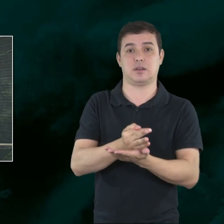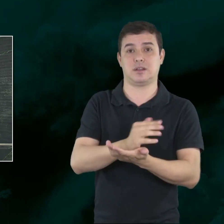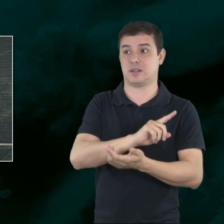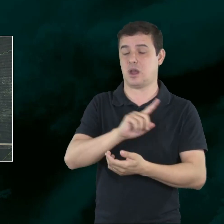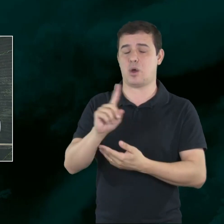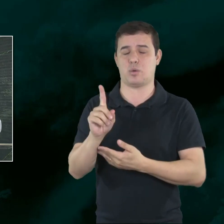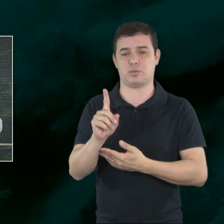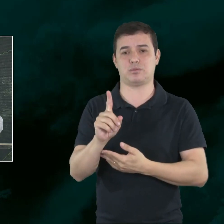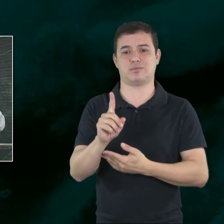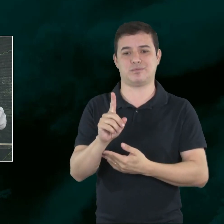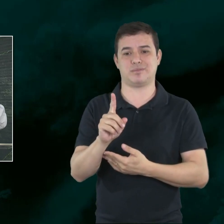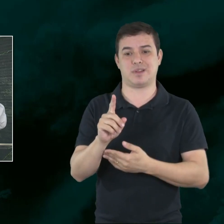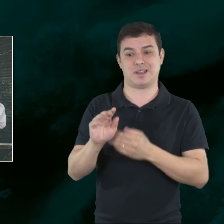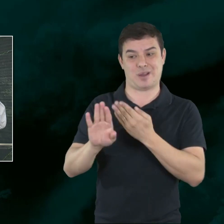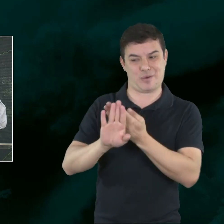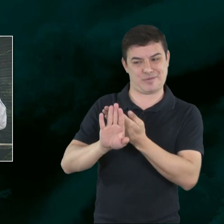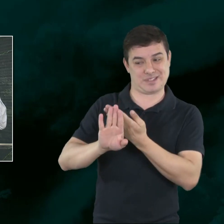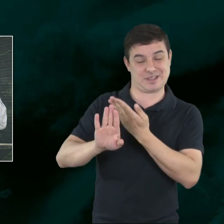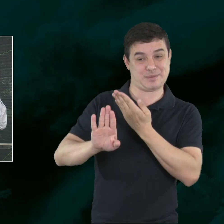afastamento